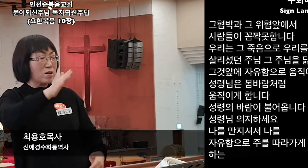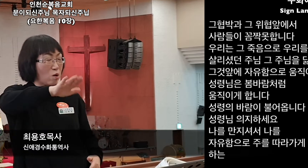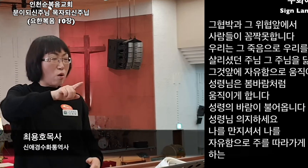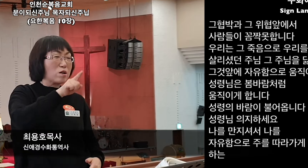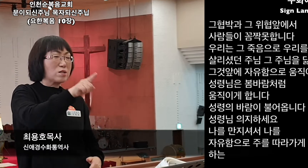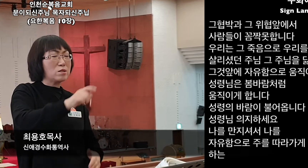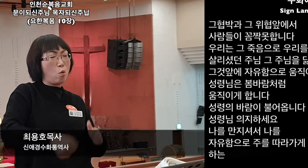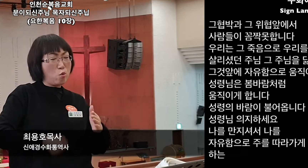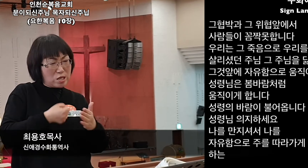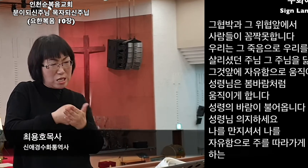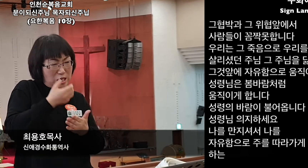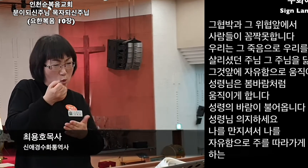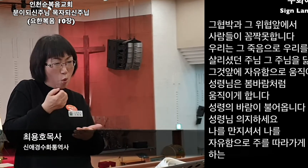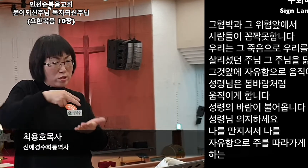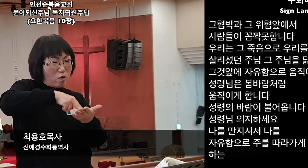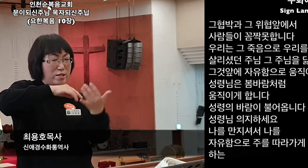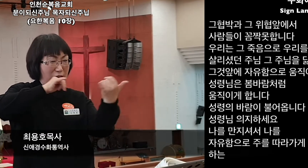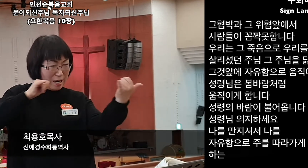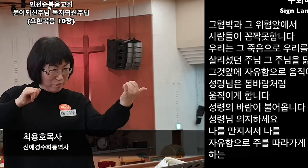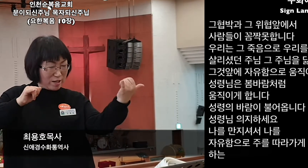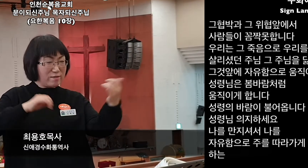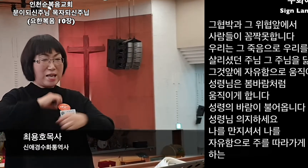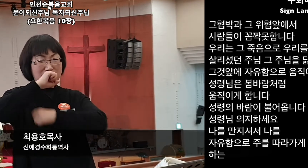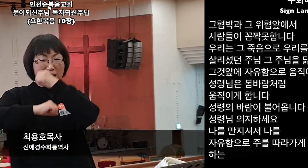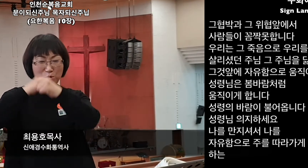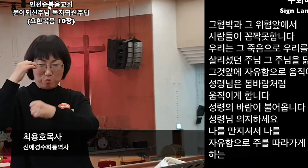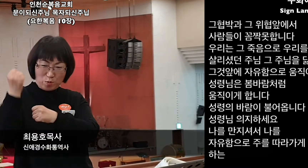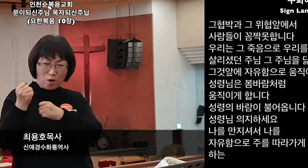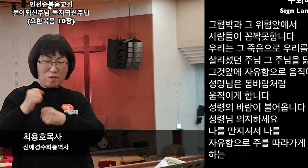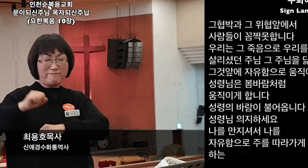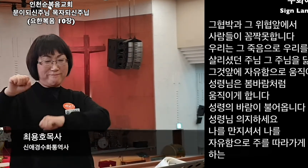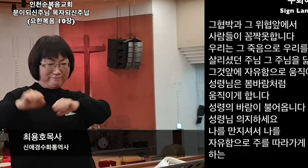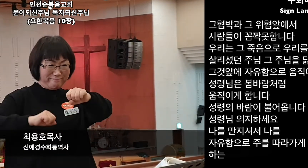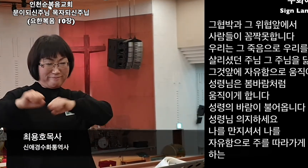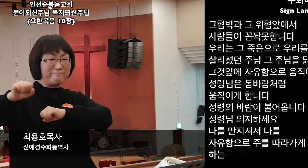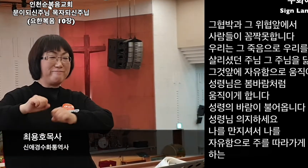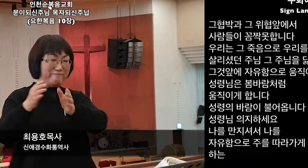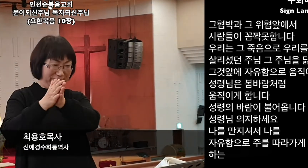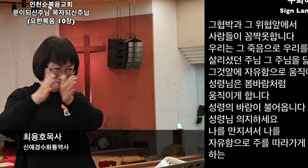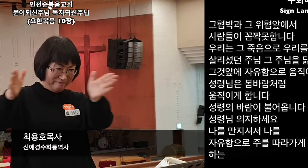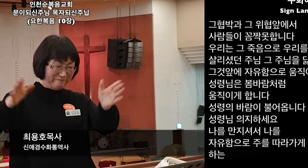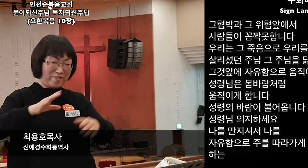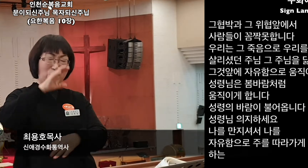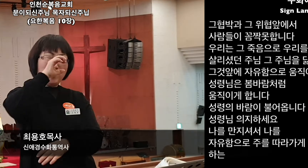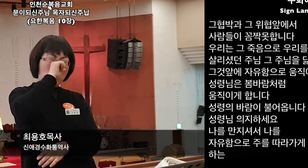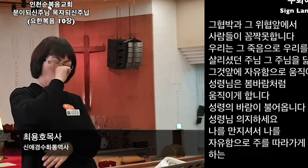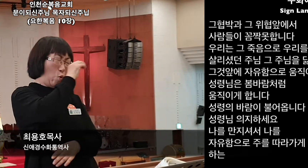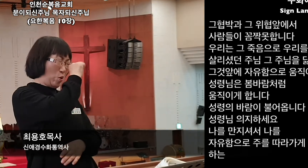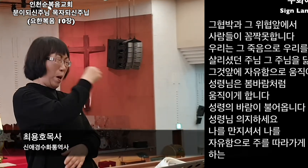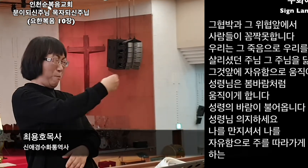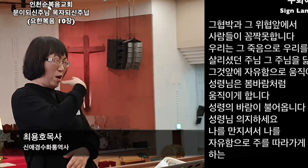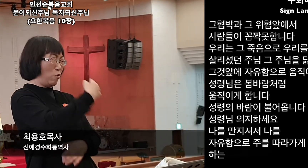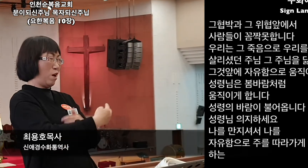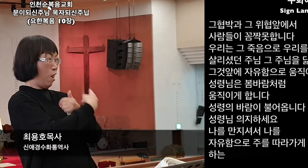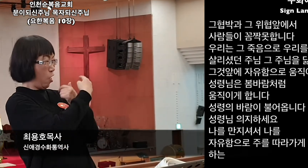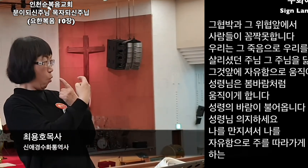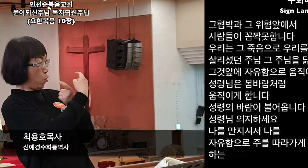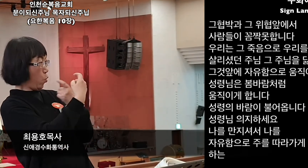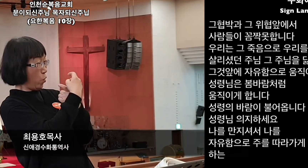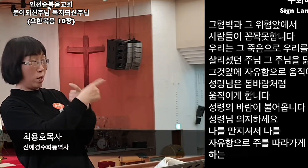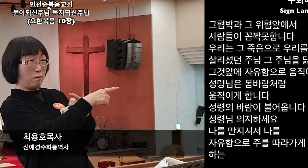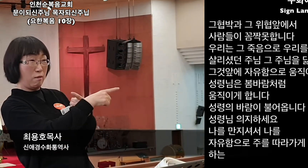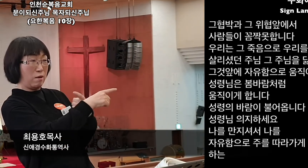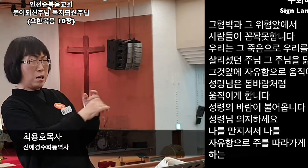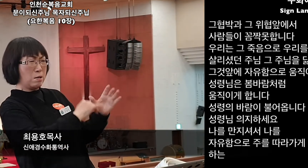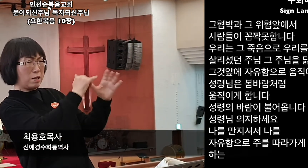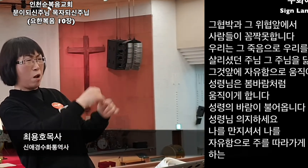그리고 그 용기로 선 사람들은 이제 자유함으로 움직이기 시작합니다. 좋은 게 좋은 거라는 말로 우리를 얽어매는 거죠.